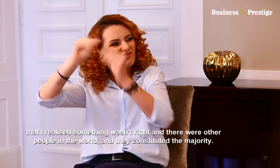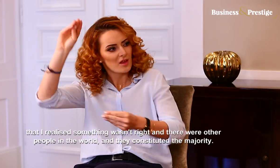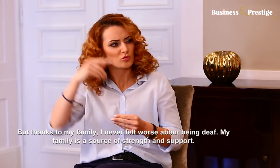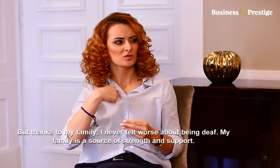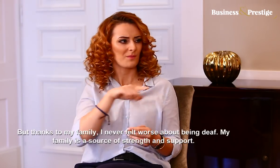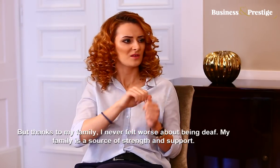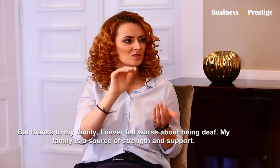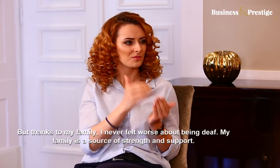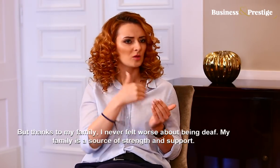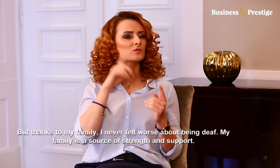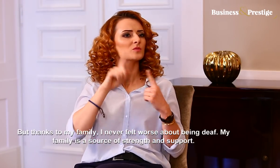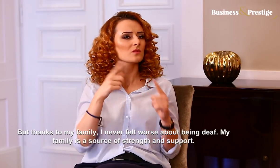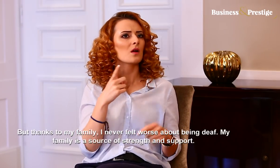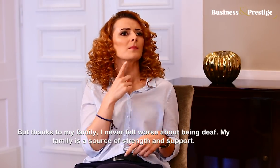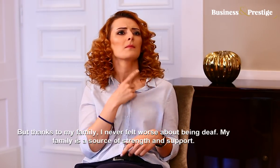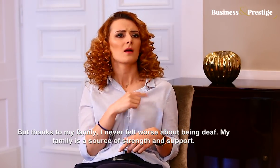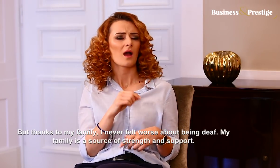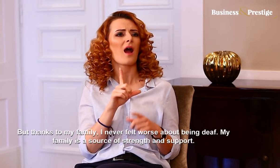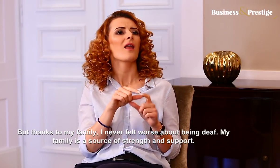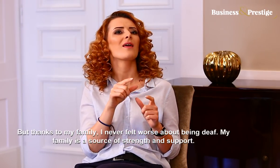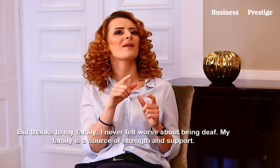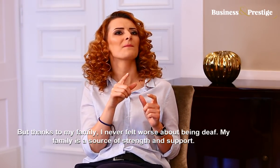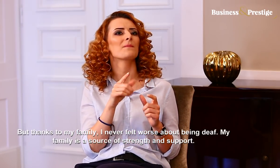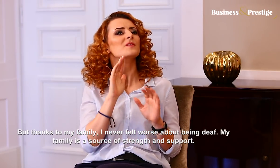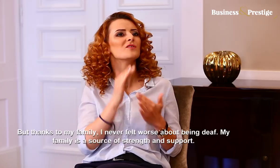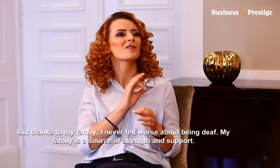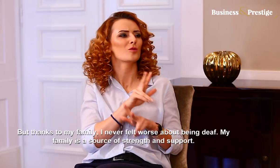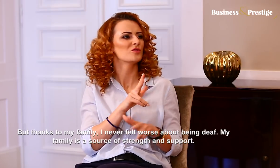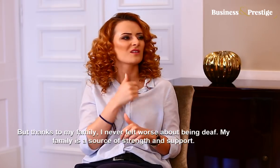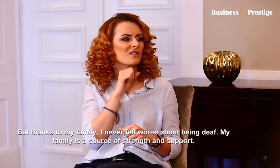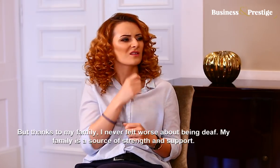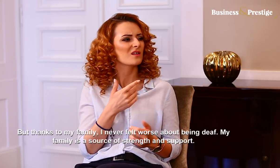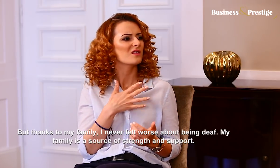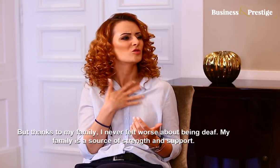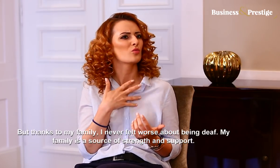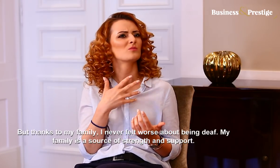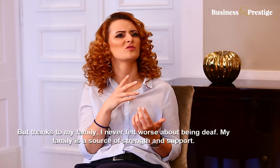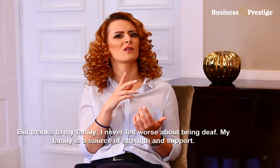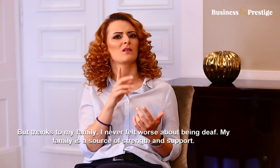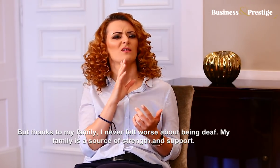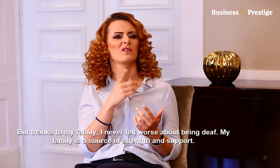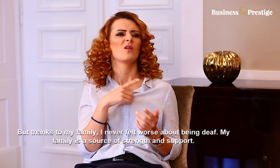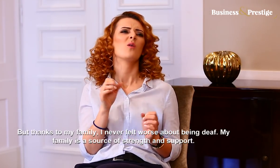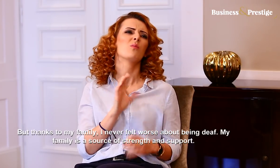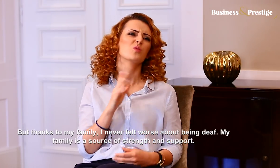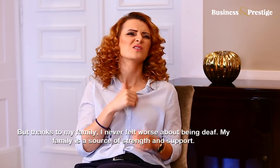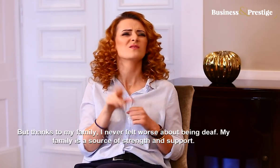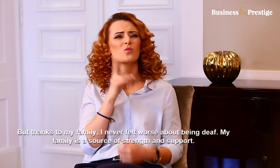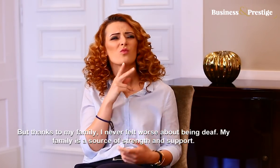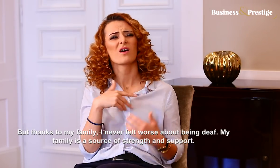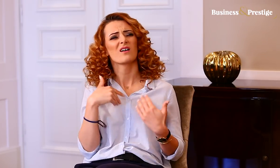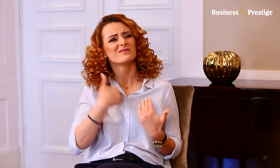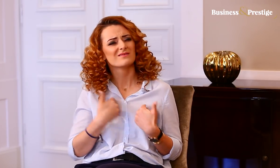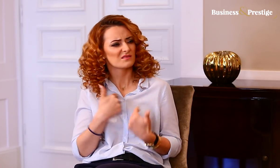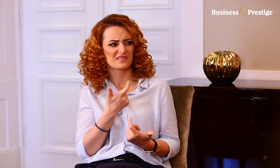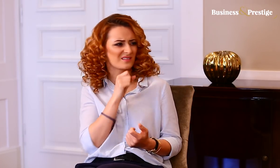że są na świecie inni ludzie i ich jest w większości. Ale dzięki mojej rodzinie nigdy nie czułam się,